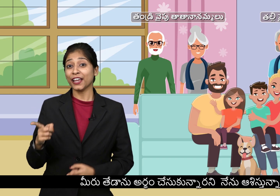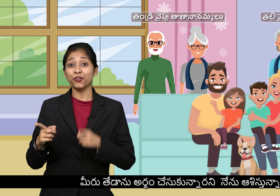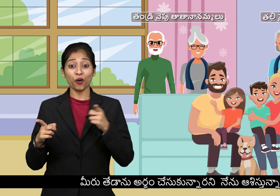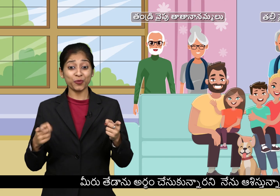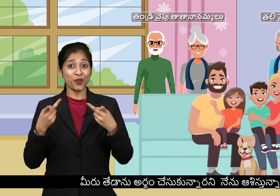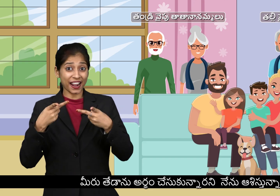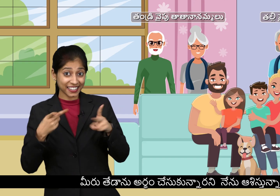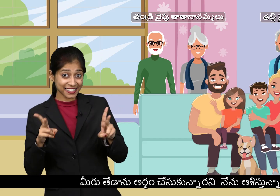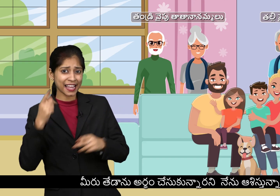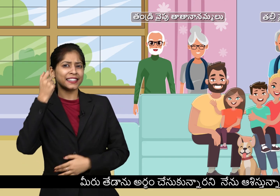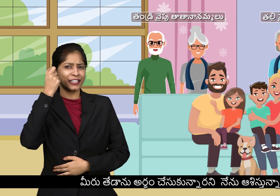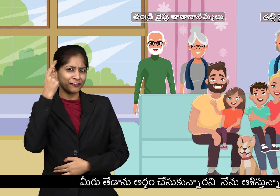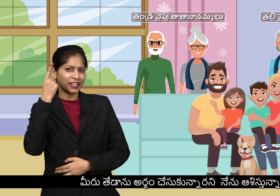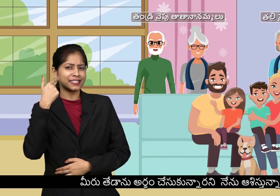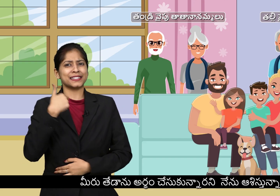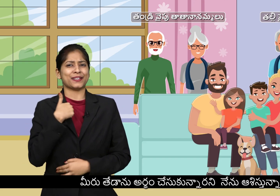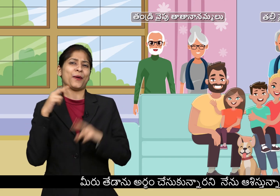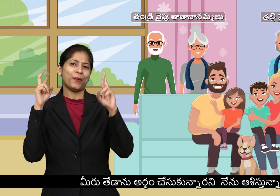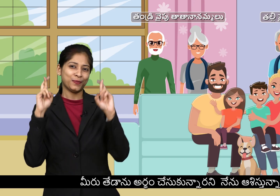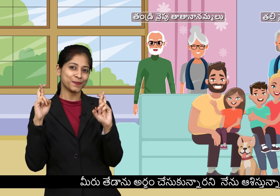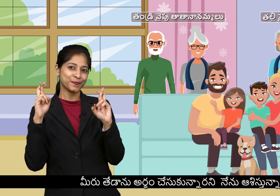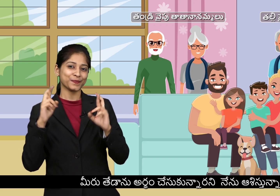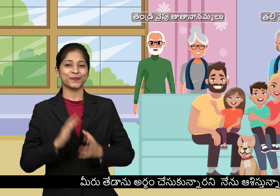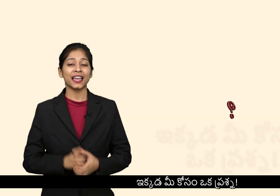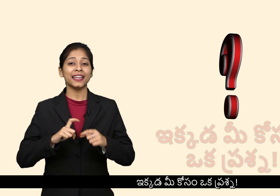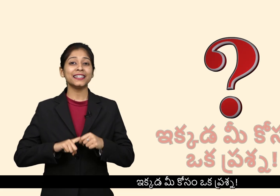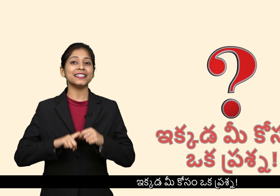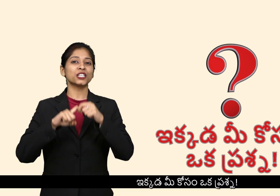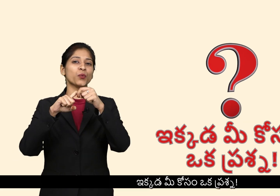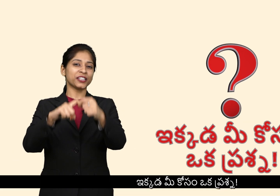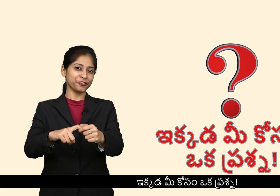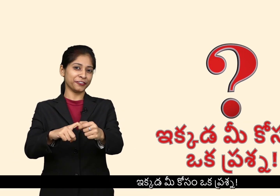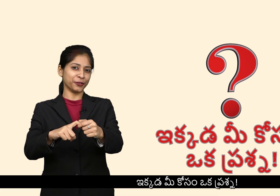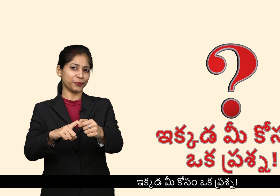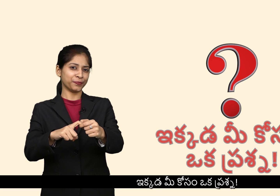మీరు తేడాను అర్థం చేసుకున్నారని నేను ఆశిస్తున్నాను.